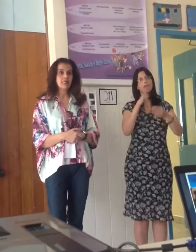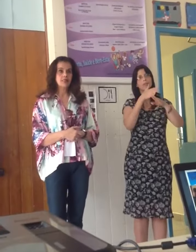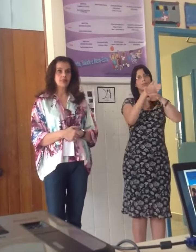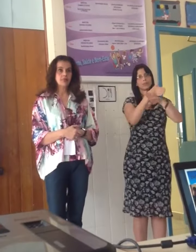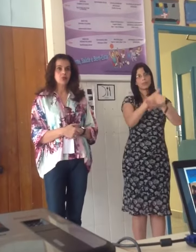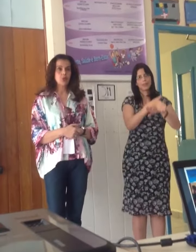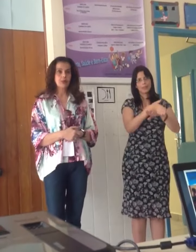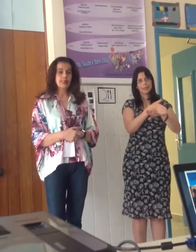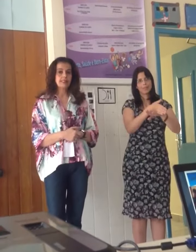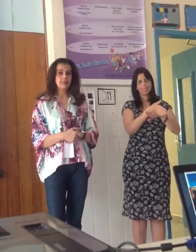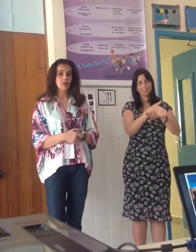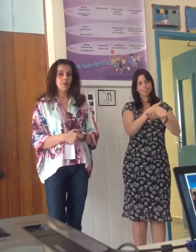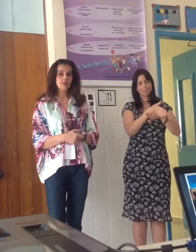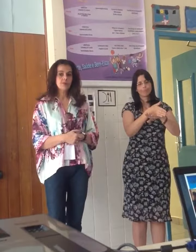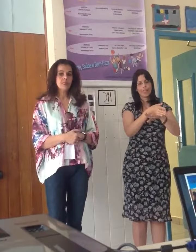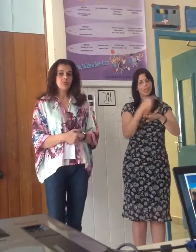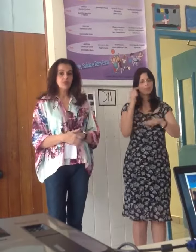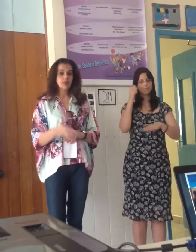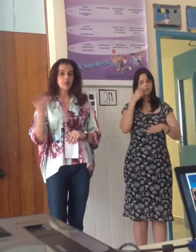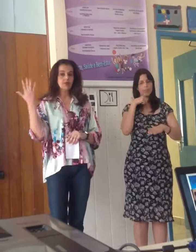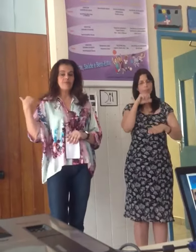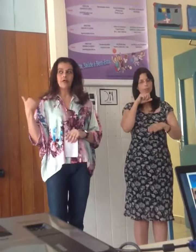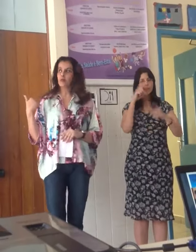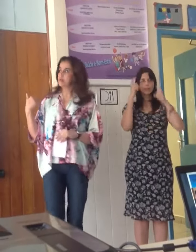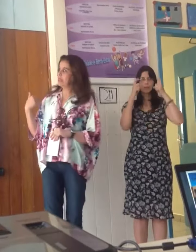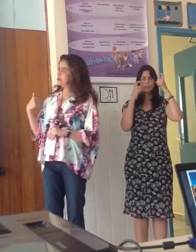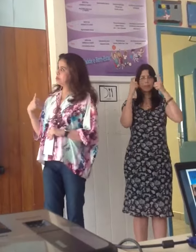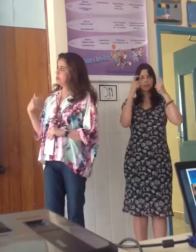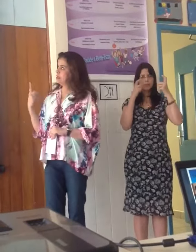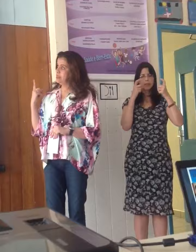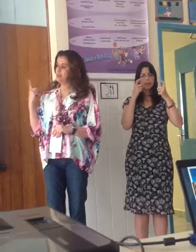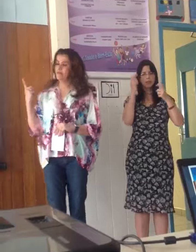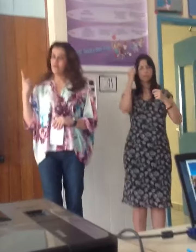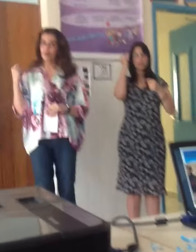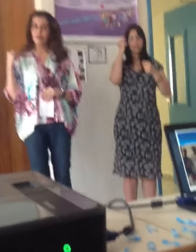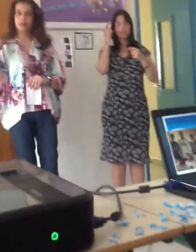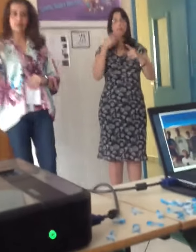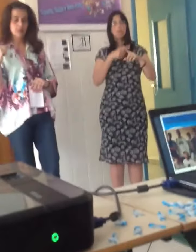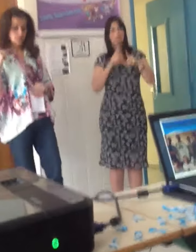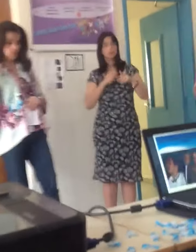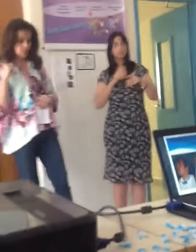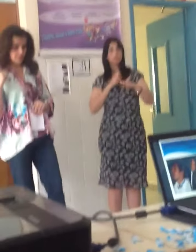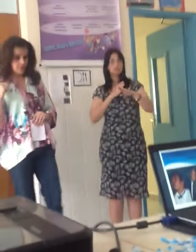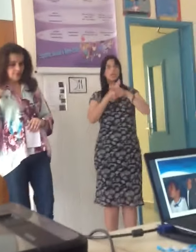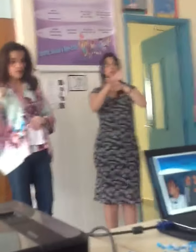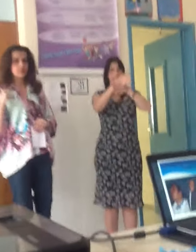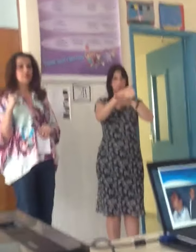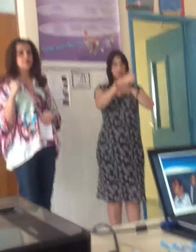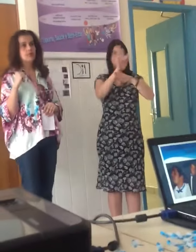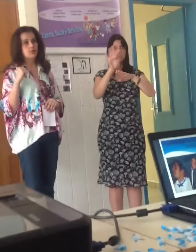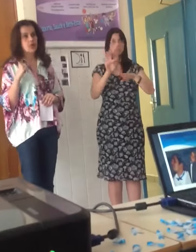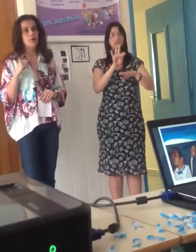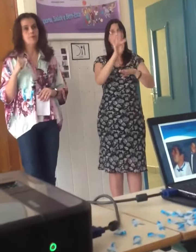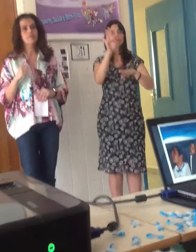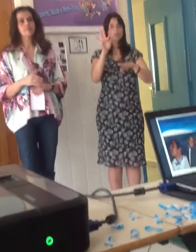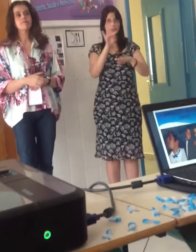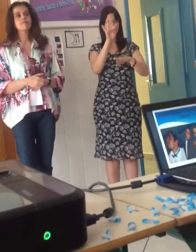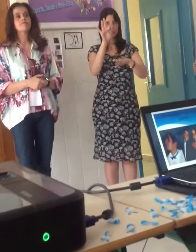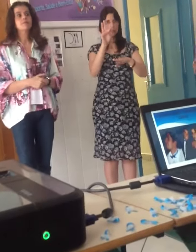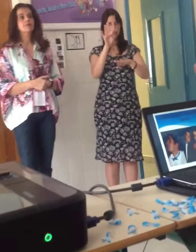faculdade? Essa é a grande questão. Chegando na faculdade, ele foi para a faculdade de